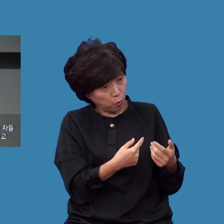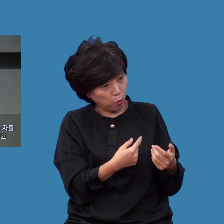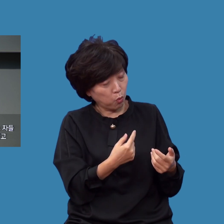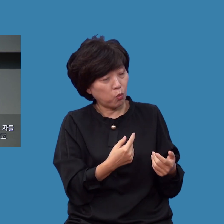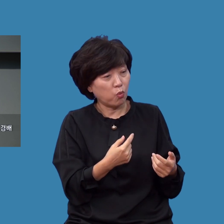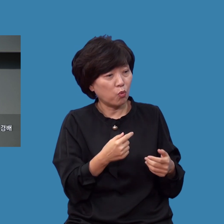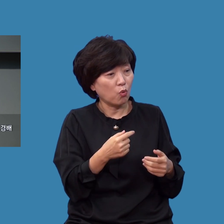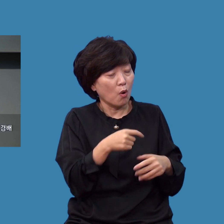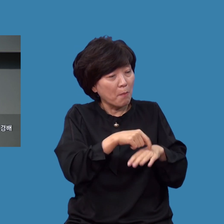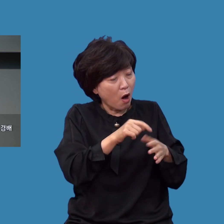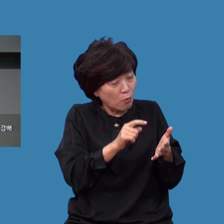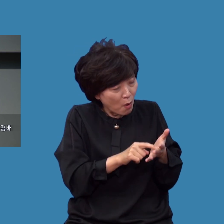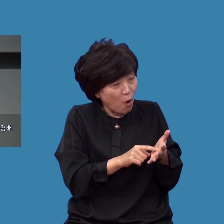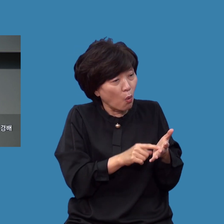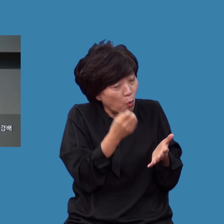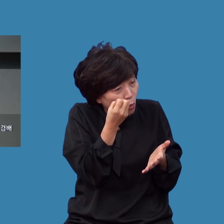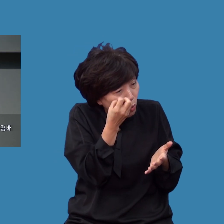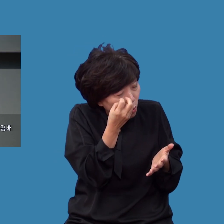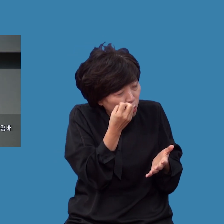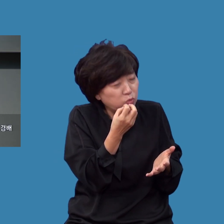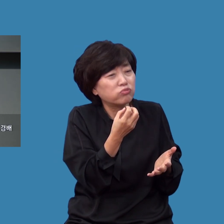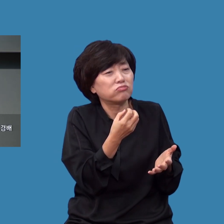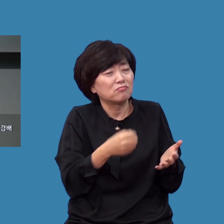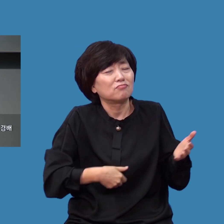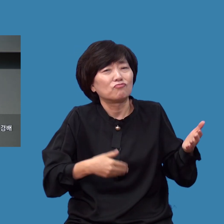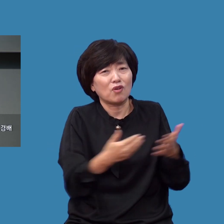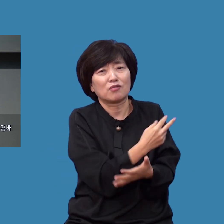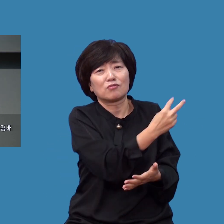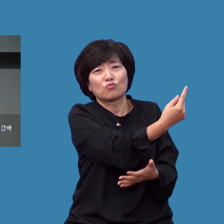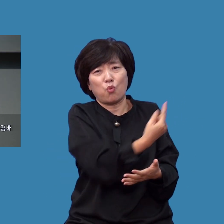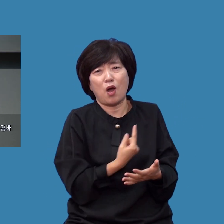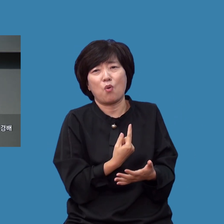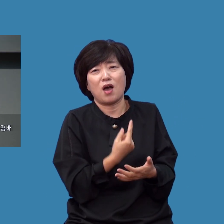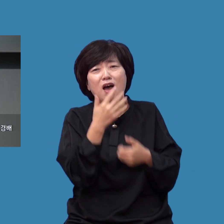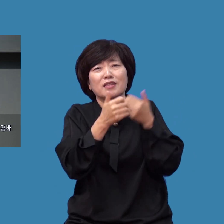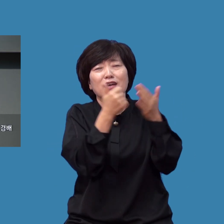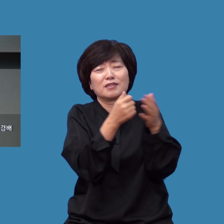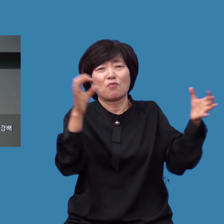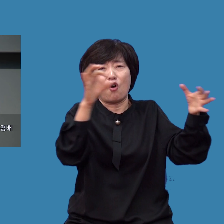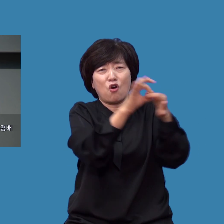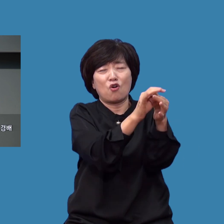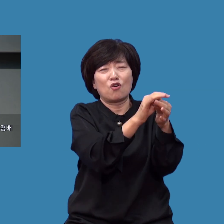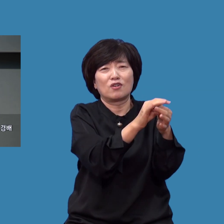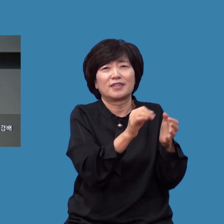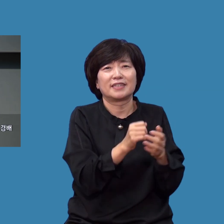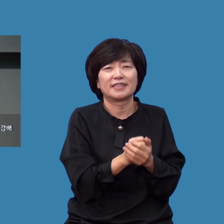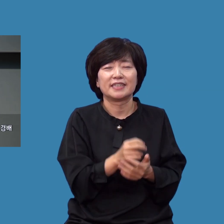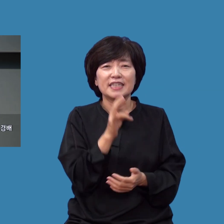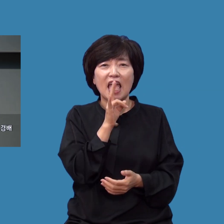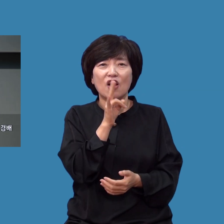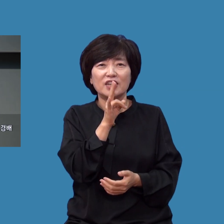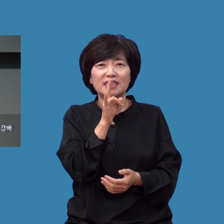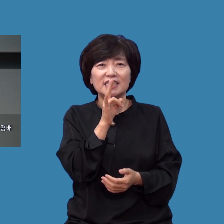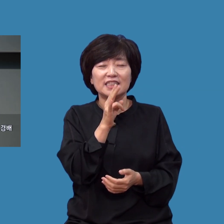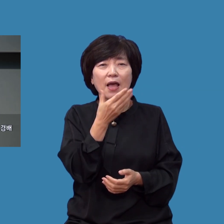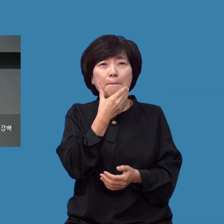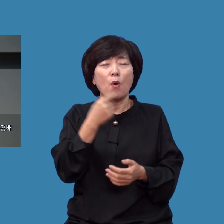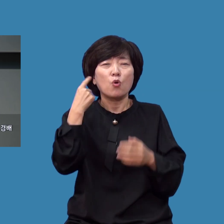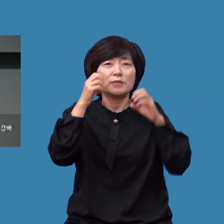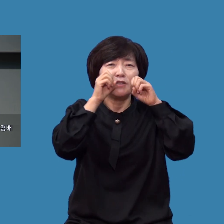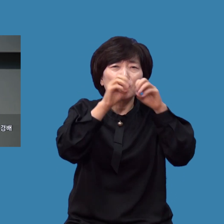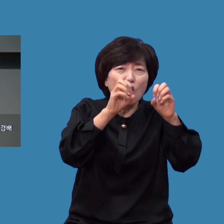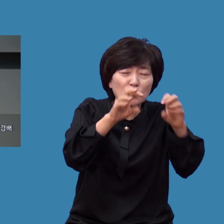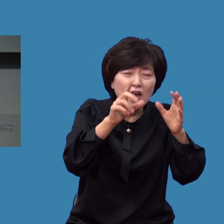일이 드러나고 엎드리게 되어 하나님께로 돌아오게 되리라, 이 얘기지요. 그래서 이 예언은요, 여러분, 복음을